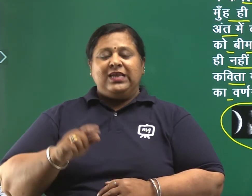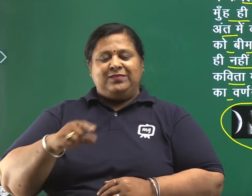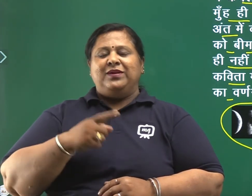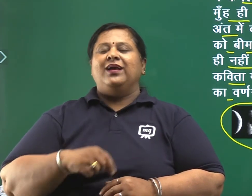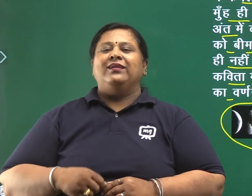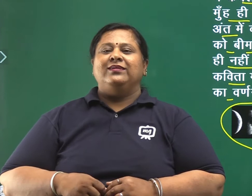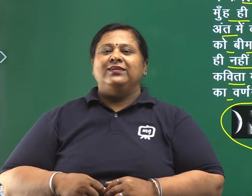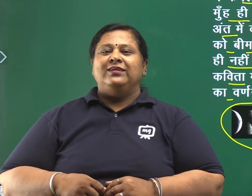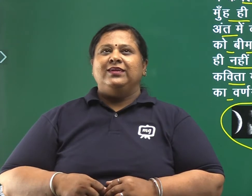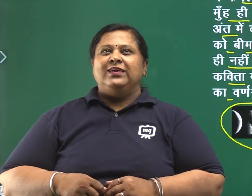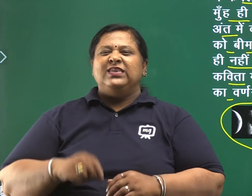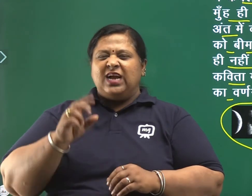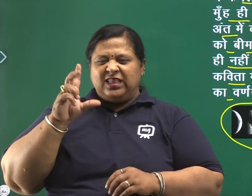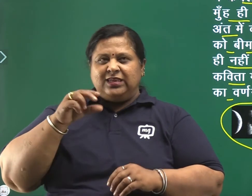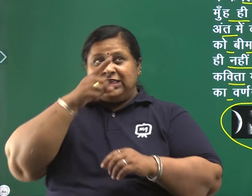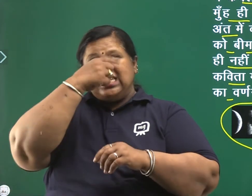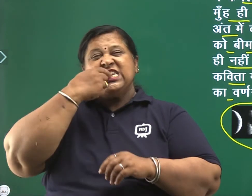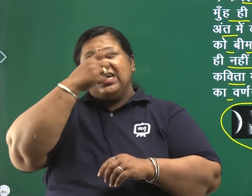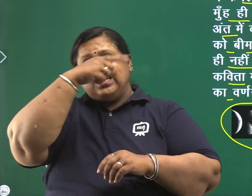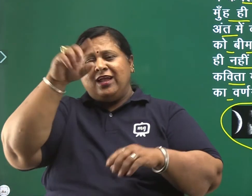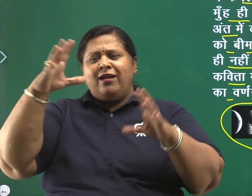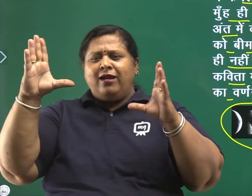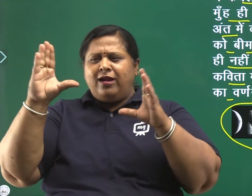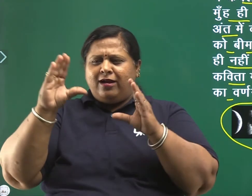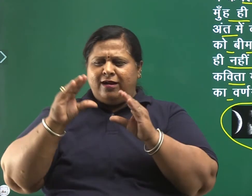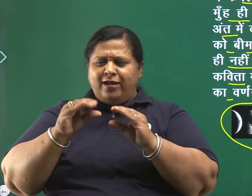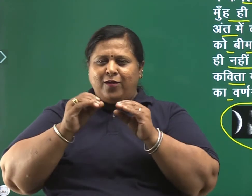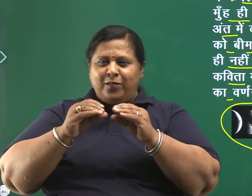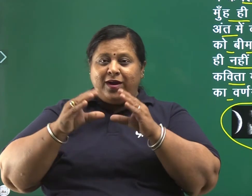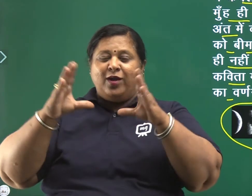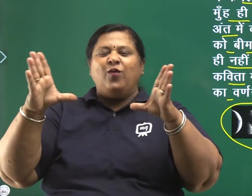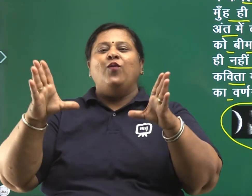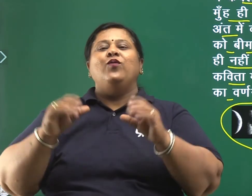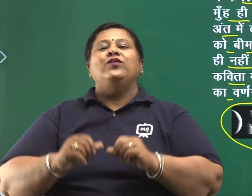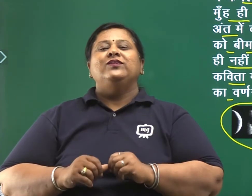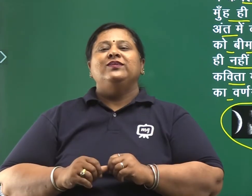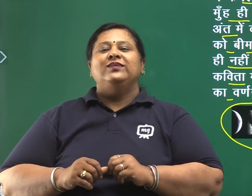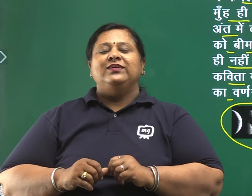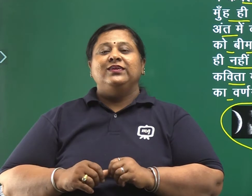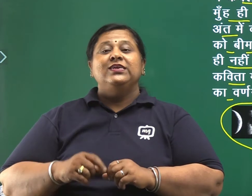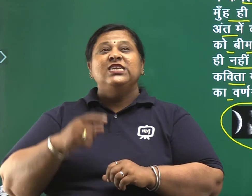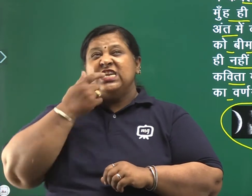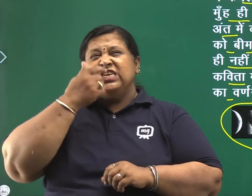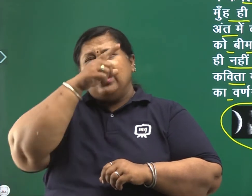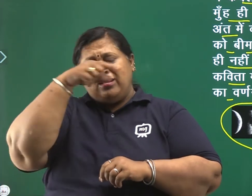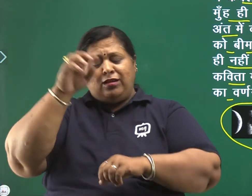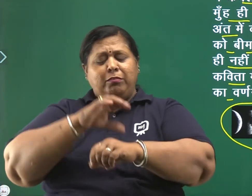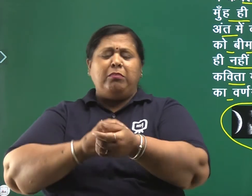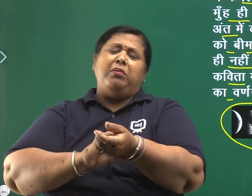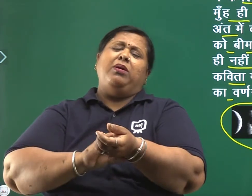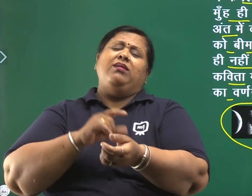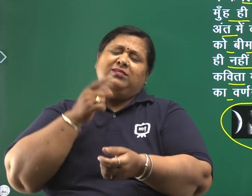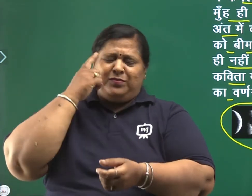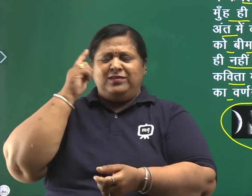प्रकार चांद के घटने और बढ़ने को क्या समझती है? चांद की बीमारी समझती